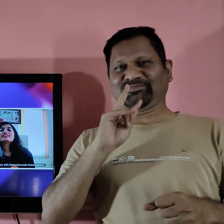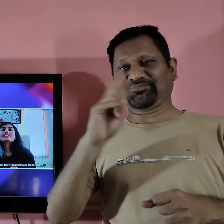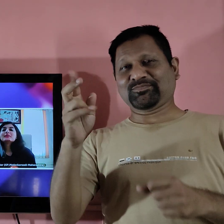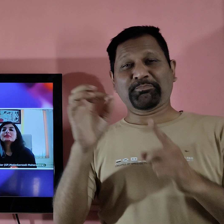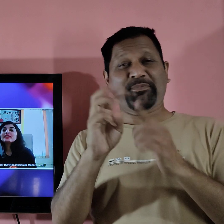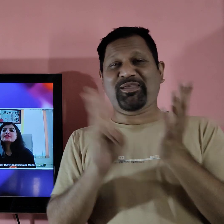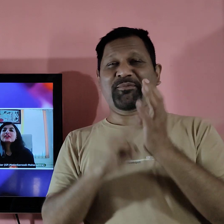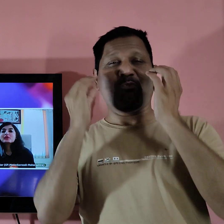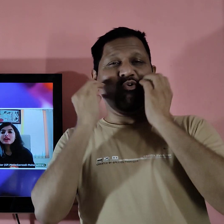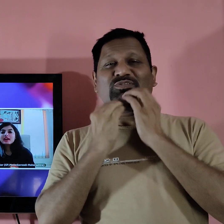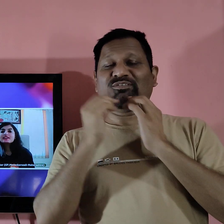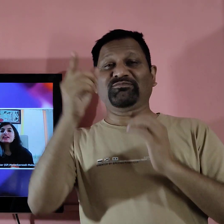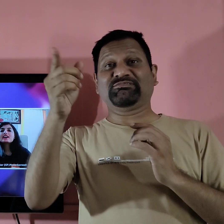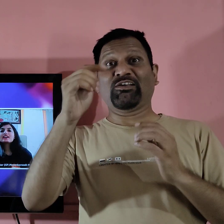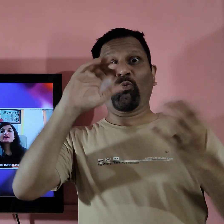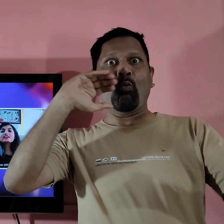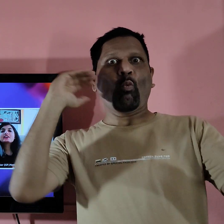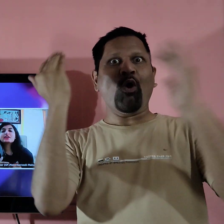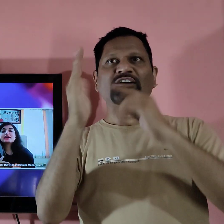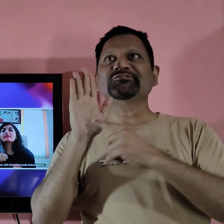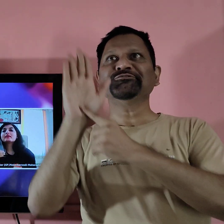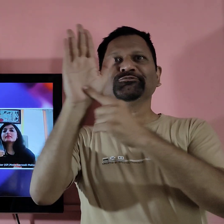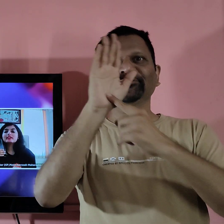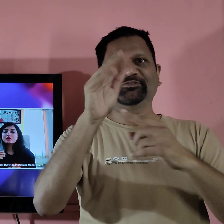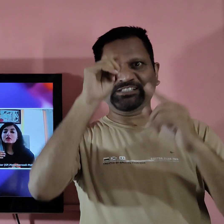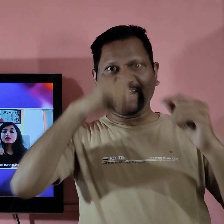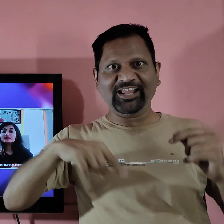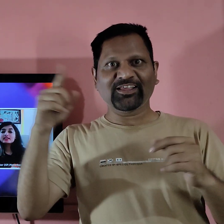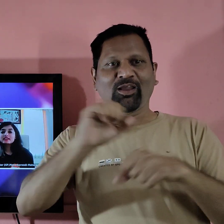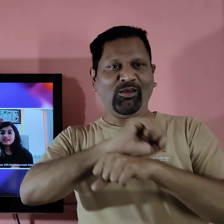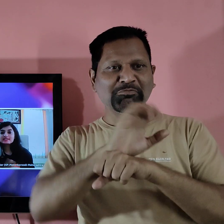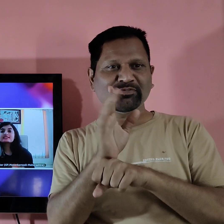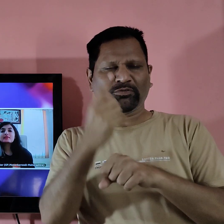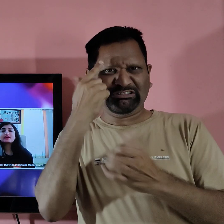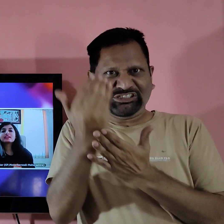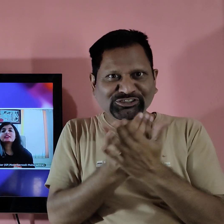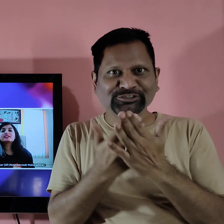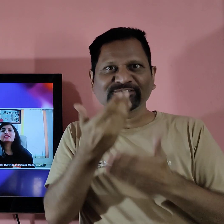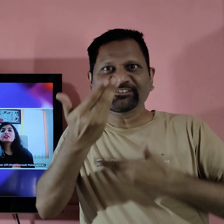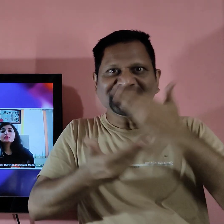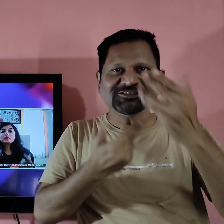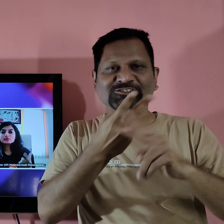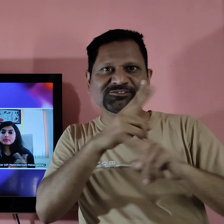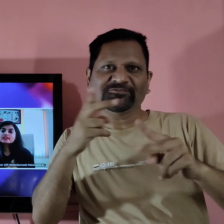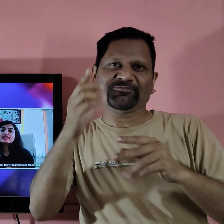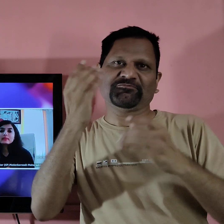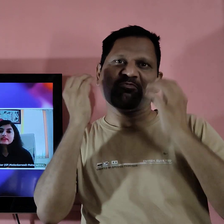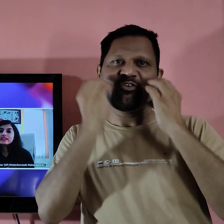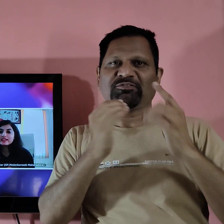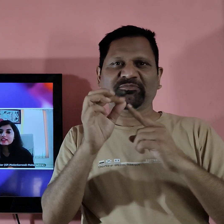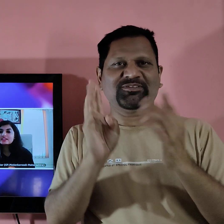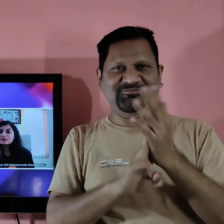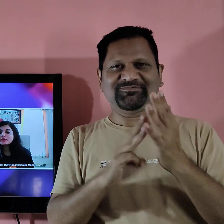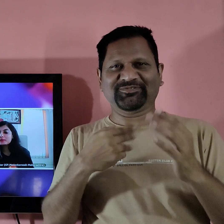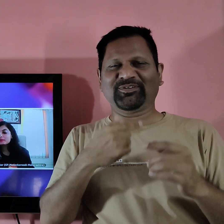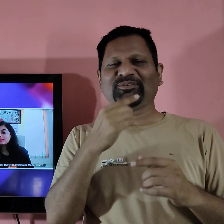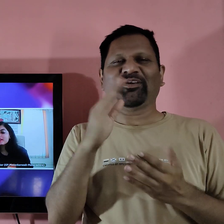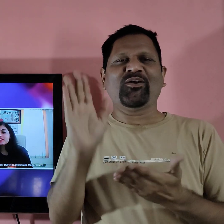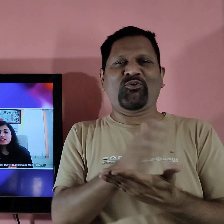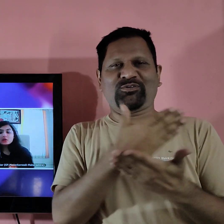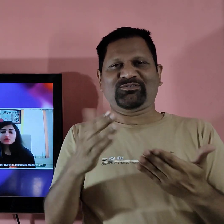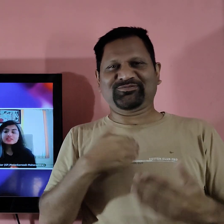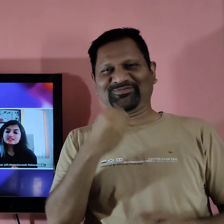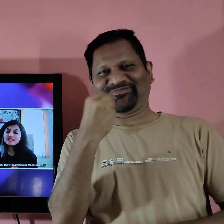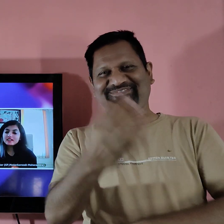आप पूरे दुनिया को राह दिखा रहे हैं कि कोरोना के मामले कोरोना का संकट का कैसे सामना किया जाए, तो मैं कुछ पंक्तियां आपके लिए कहना